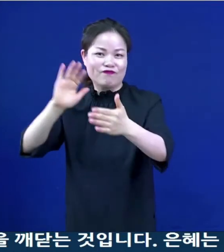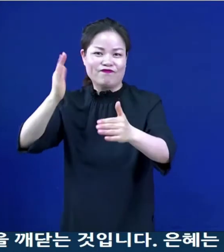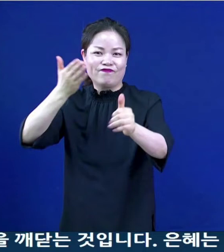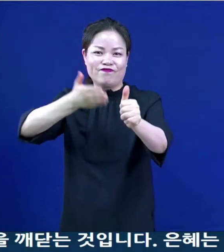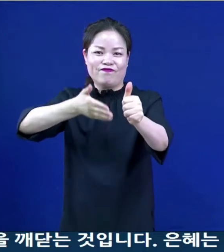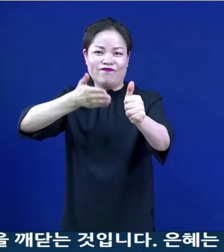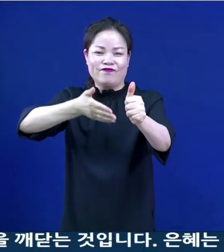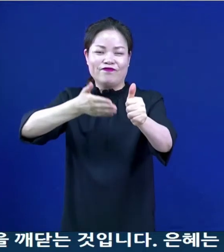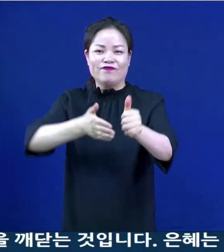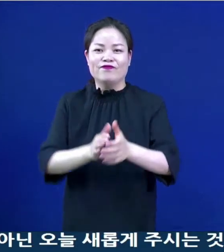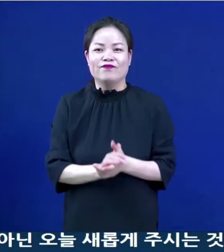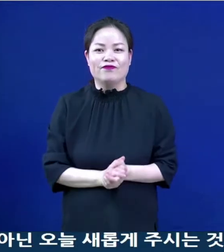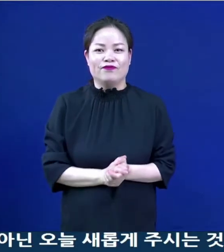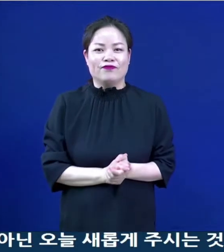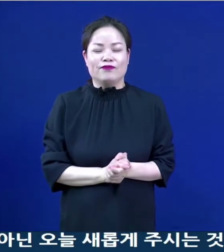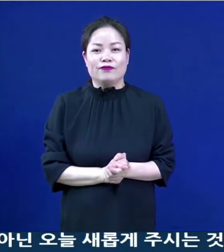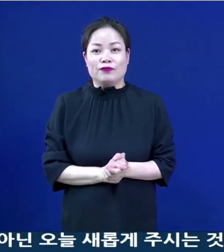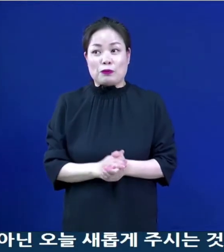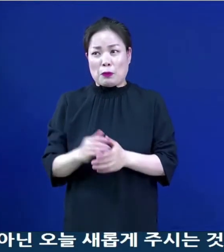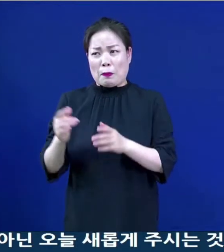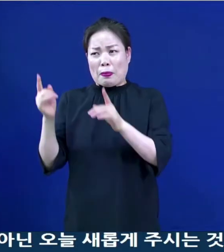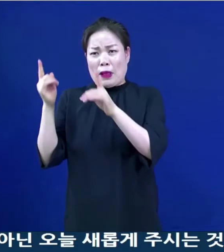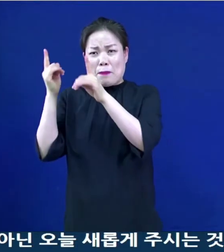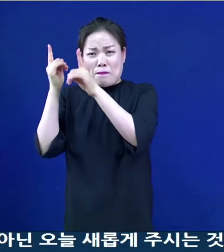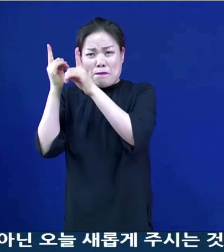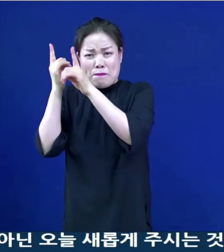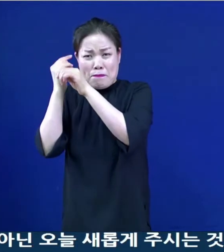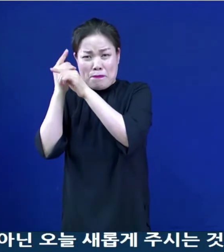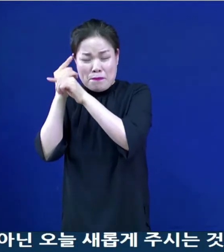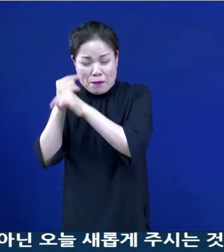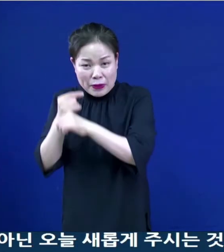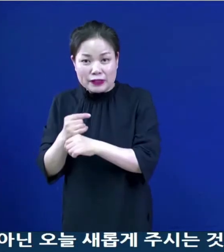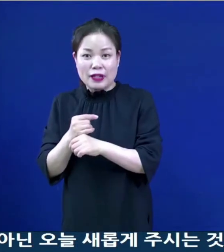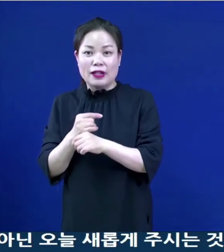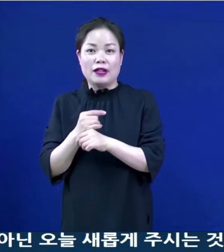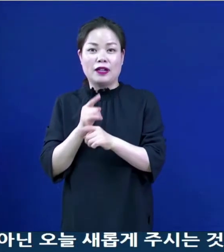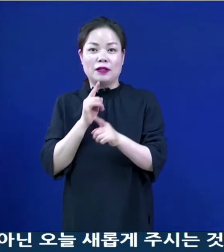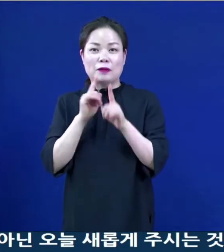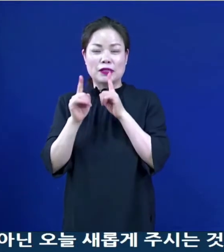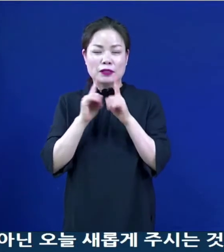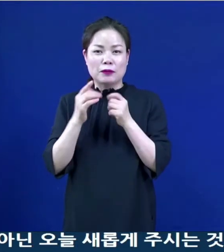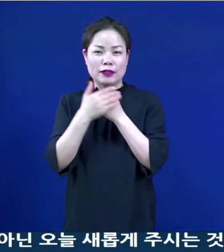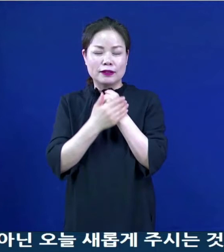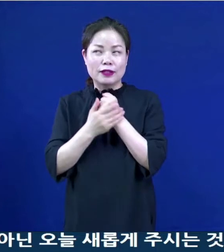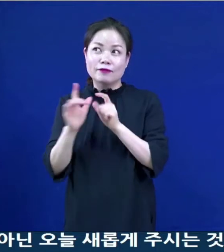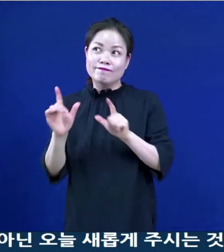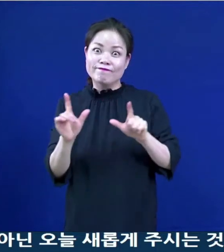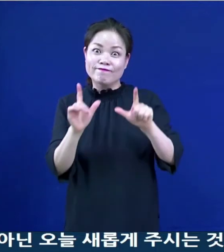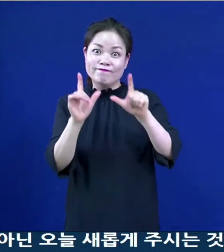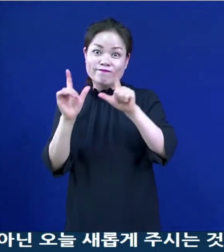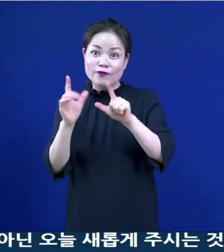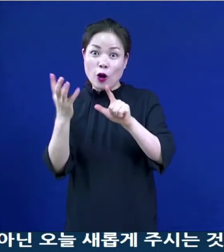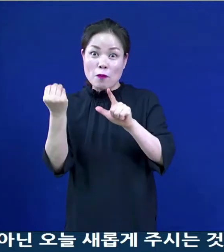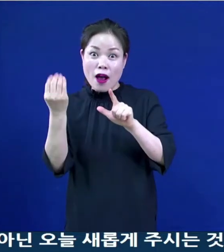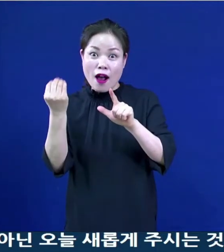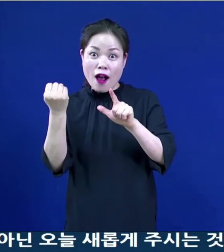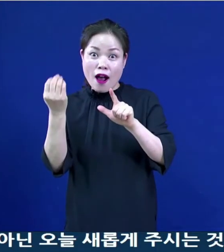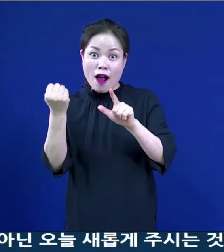주의 이름으로 축원합니다. 날마다 이런 말씀의 은혜를 누리며 얼마간 갔다고요?